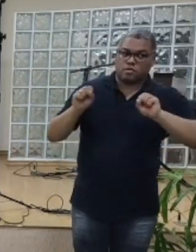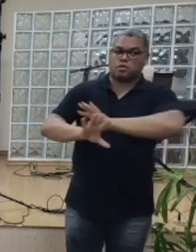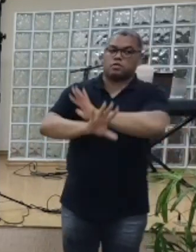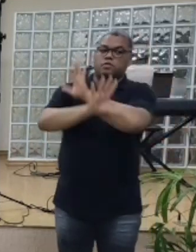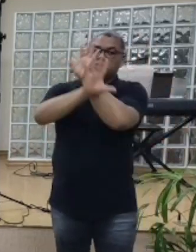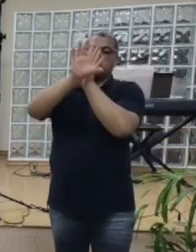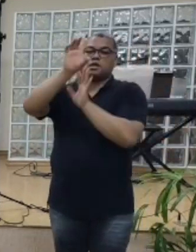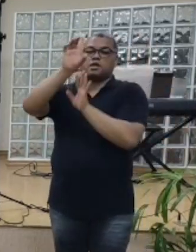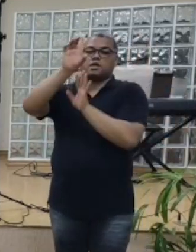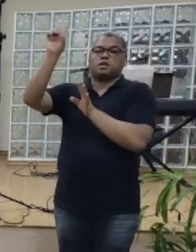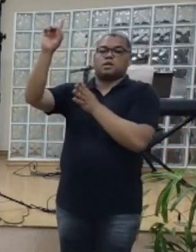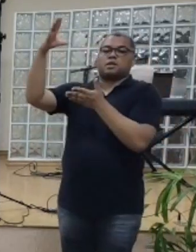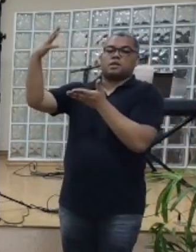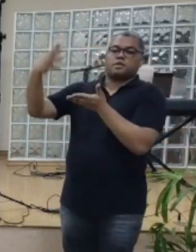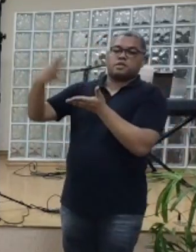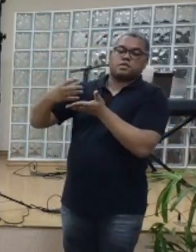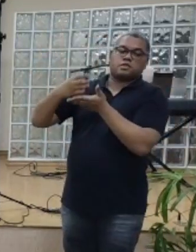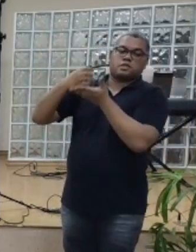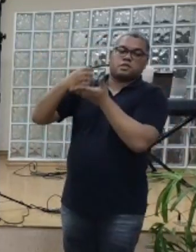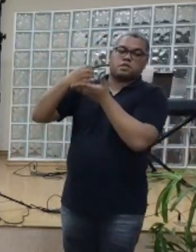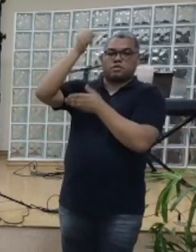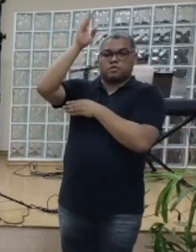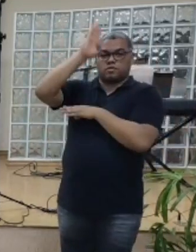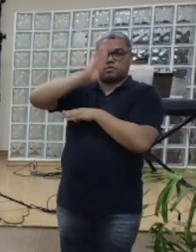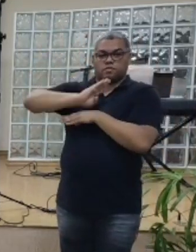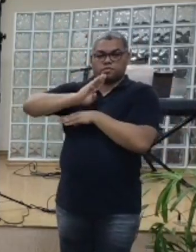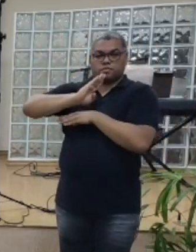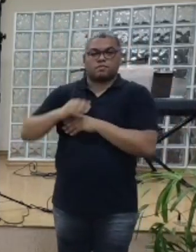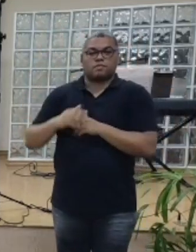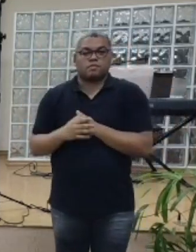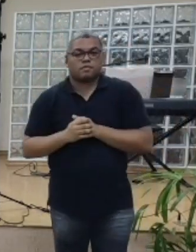salvou gratuitamente.